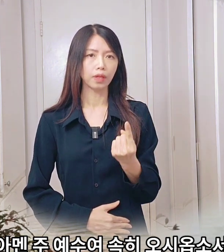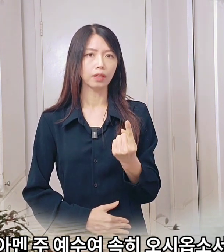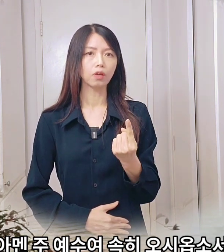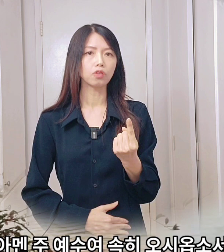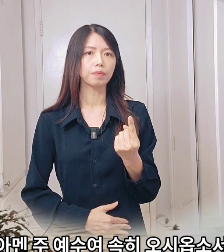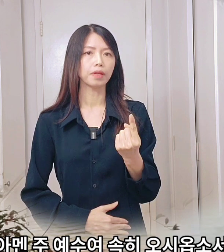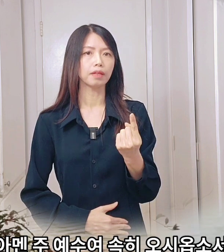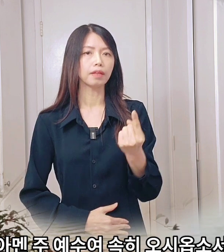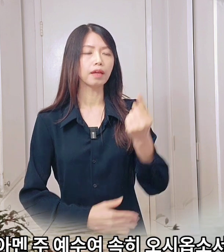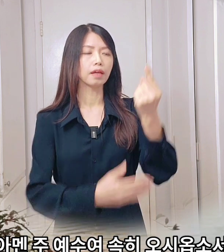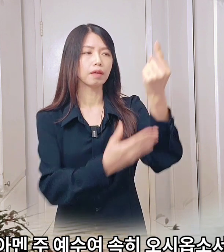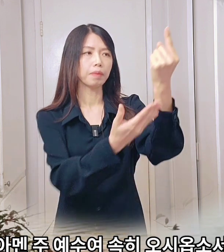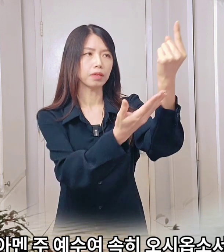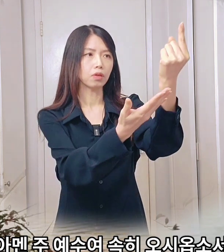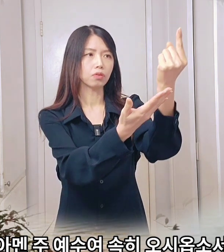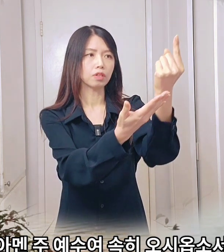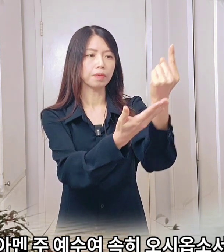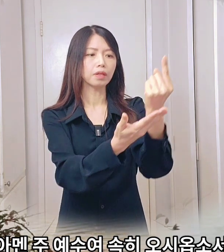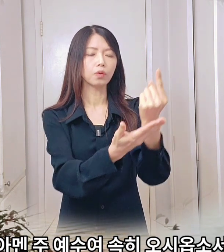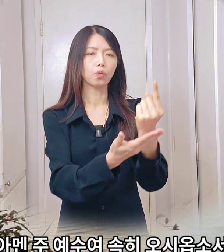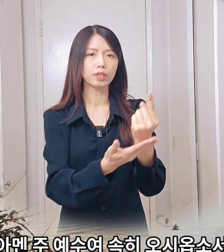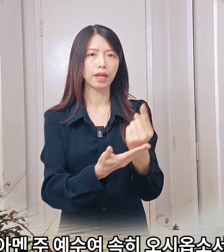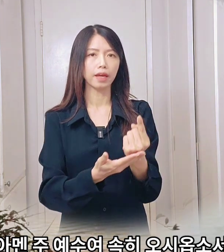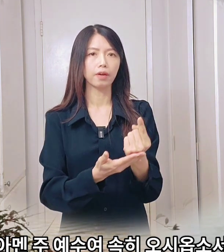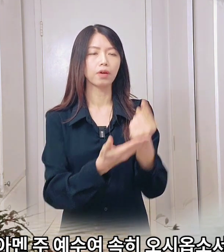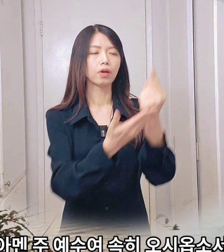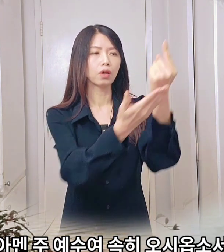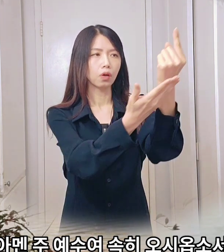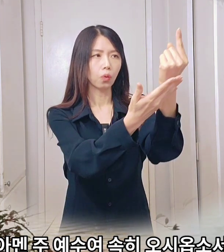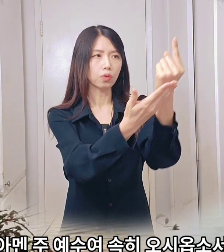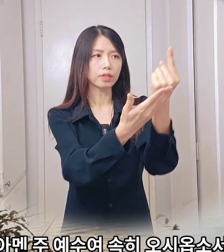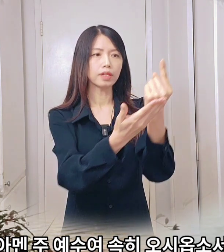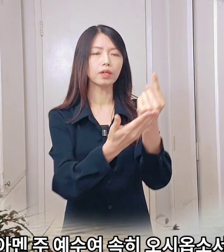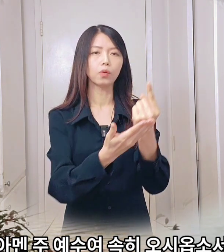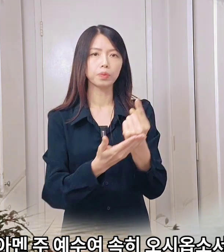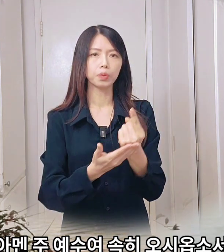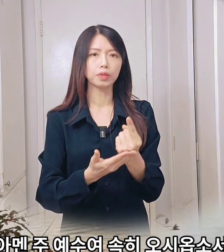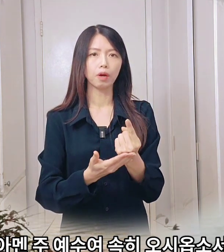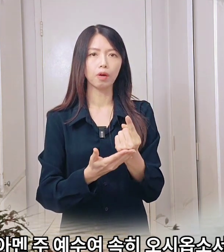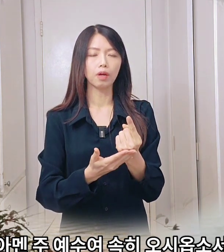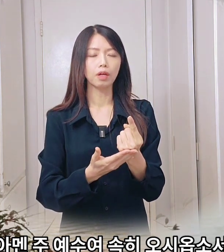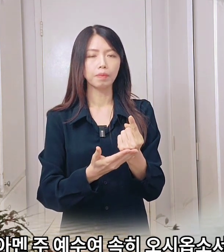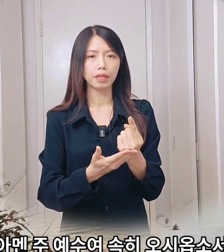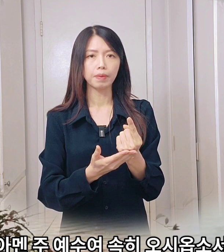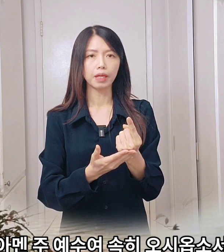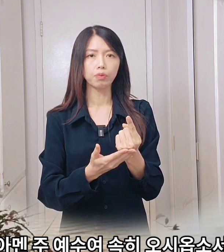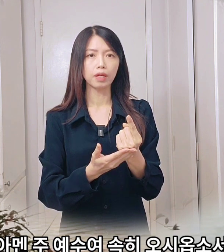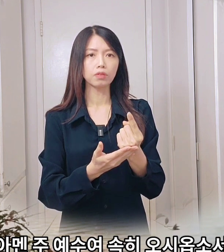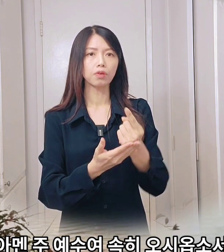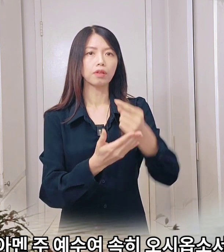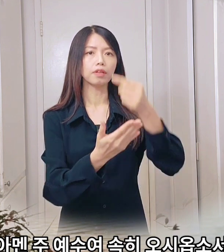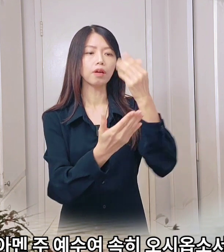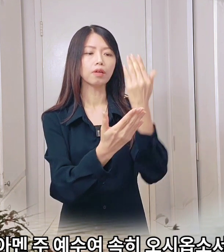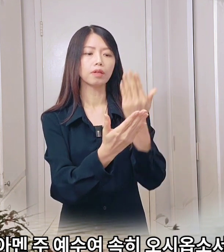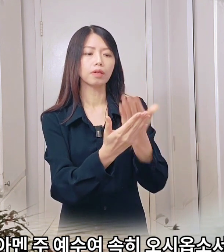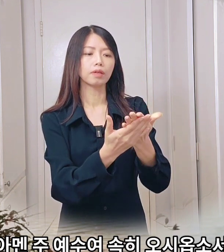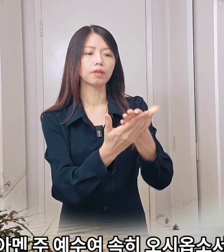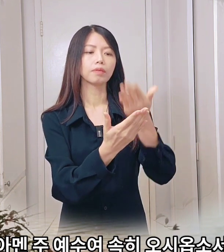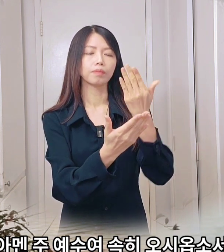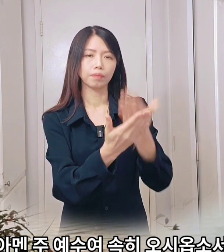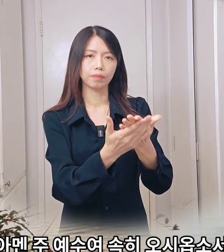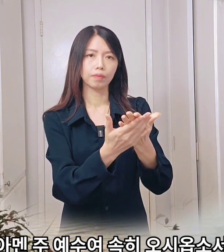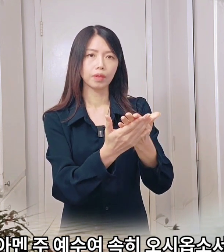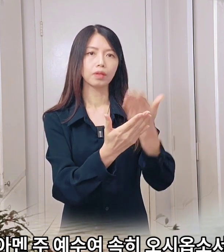쪽으로 당겨주시면 되는데 받쳐주시면 오시다예요. 오시옵소서. 마지막에 부탁수어는요.